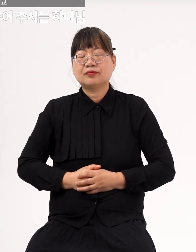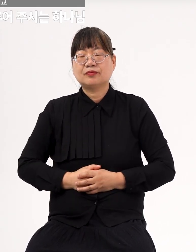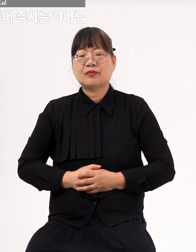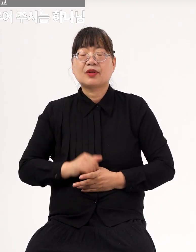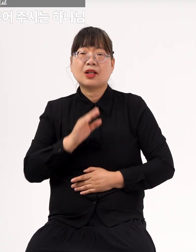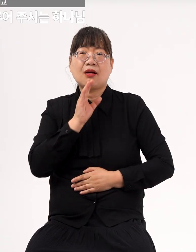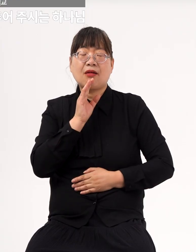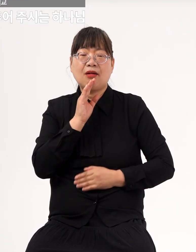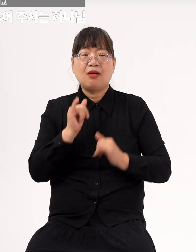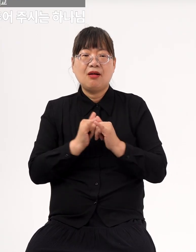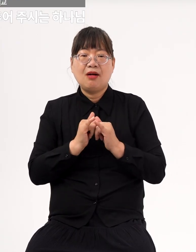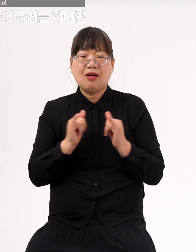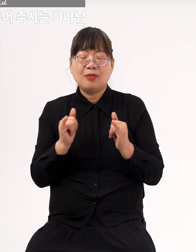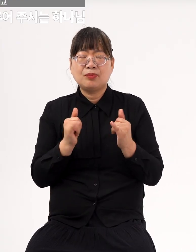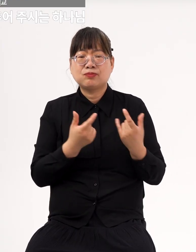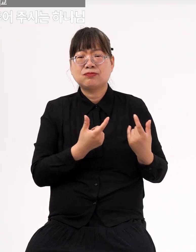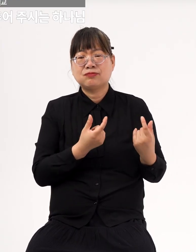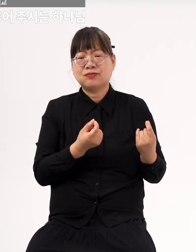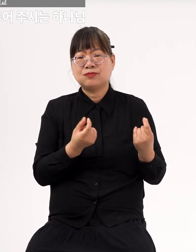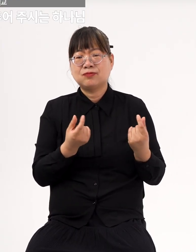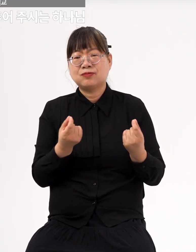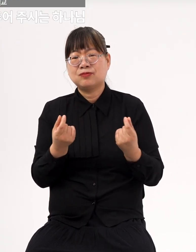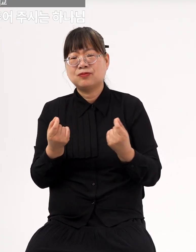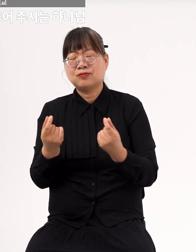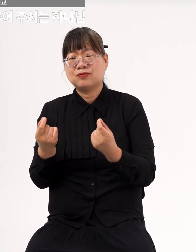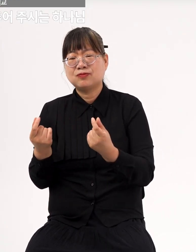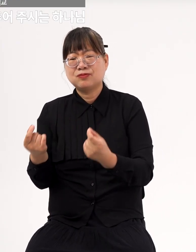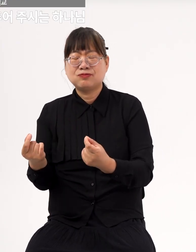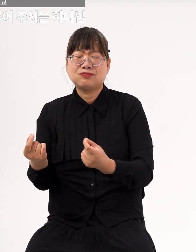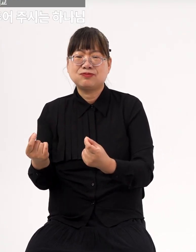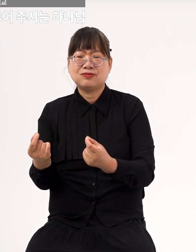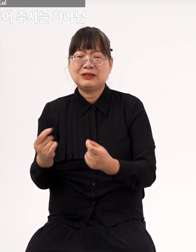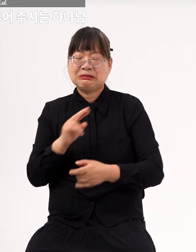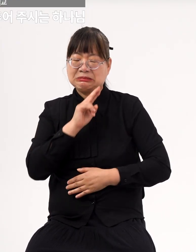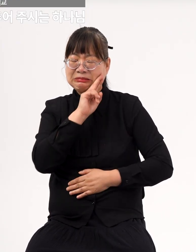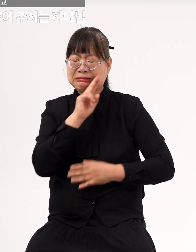참 사람은 너나 할 것 없이 굉장해요.